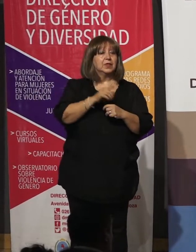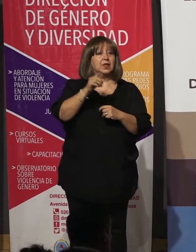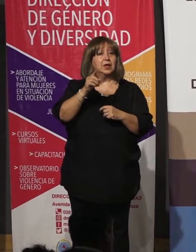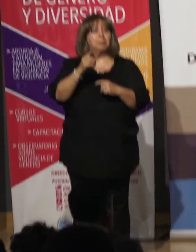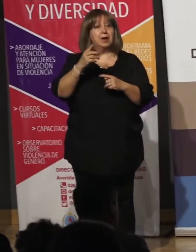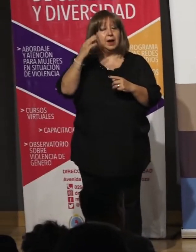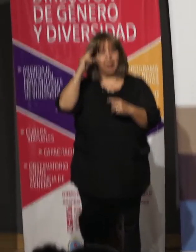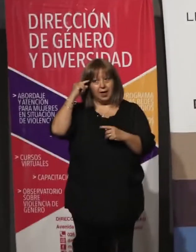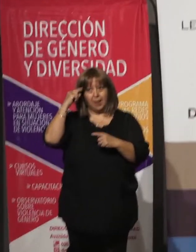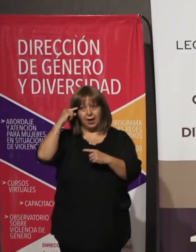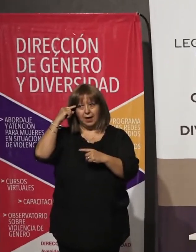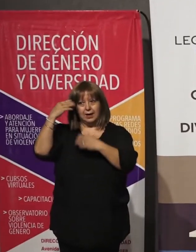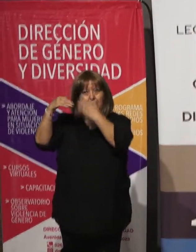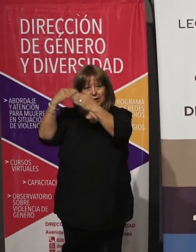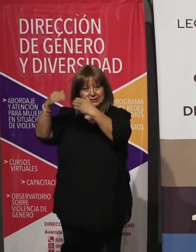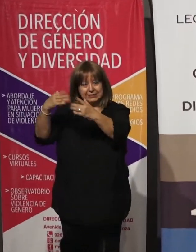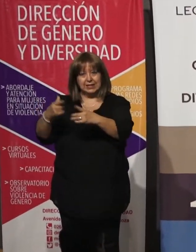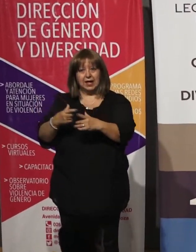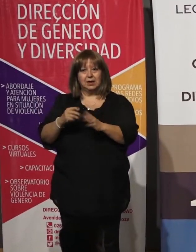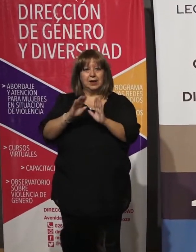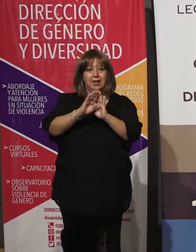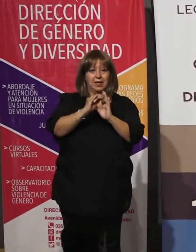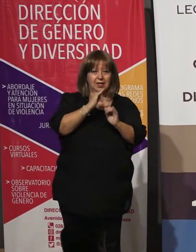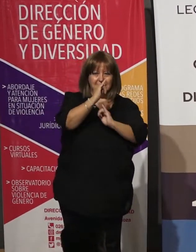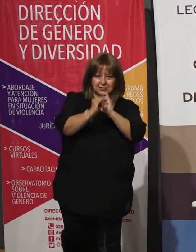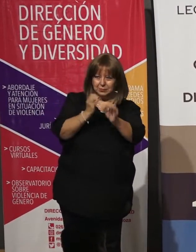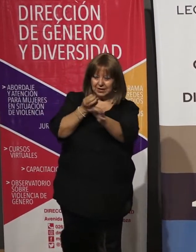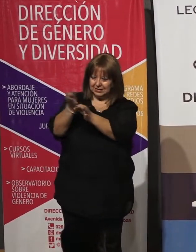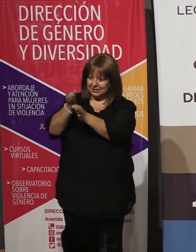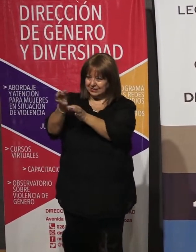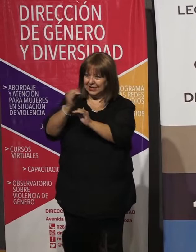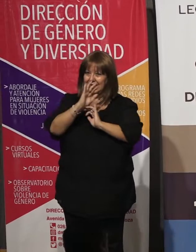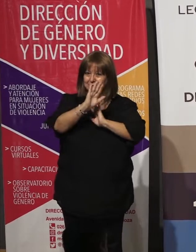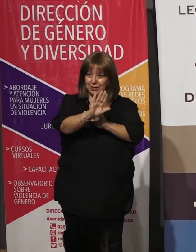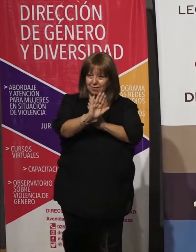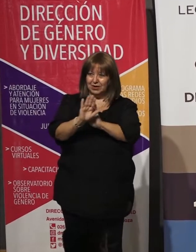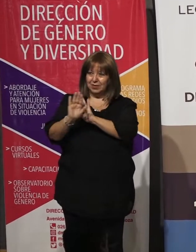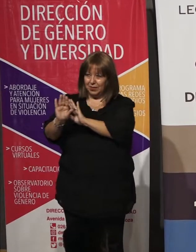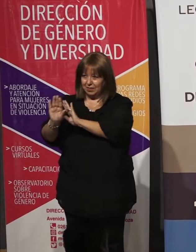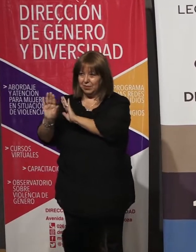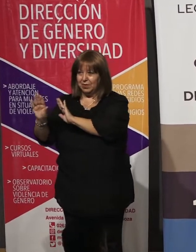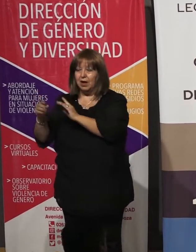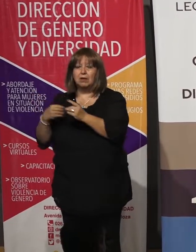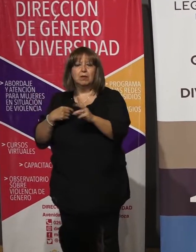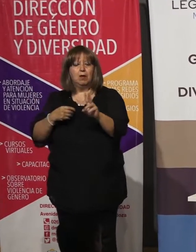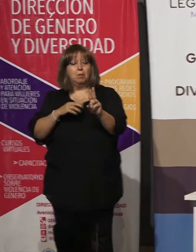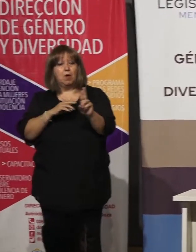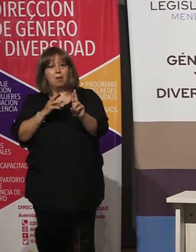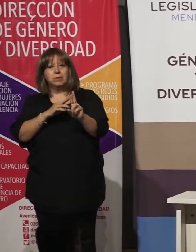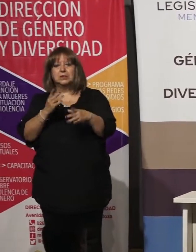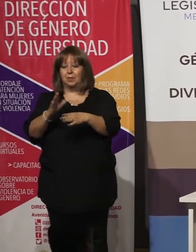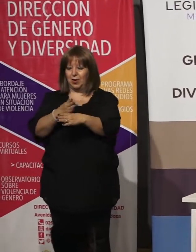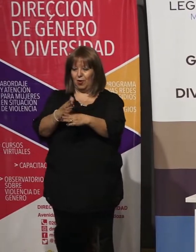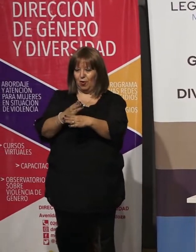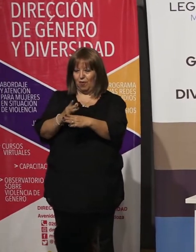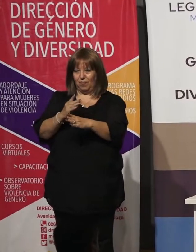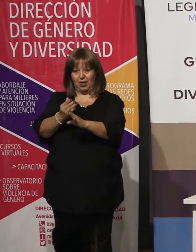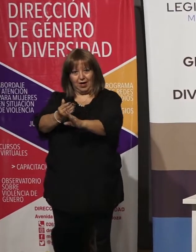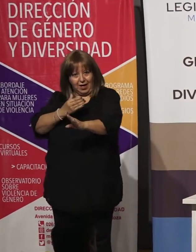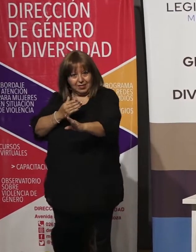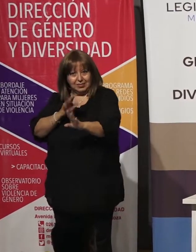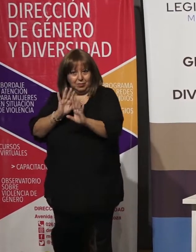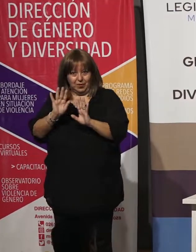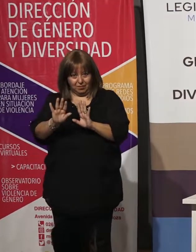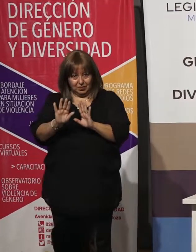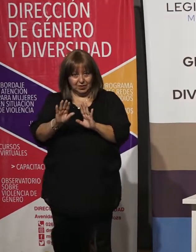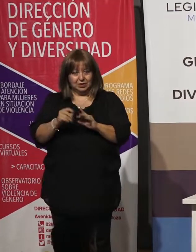a capacitar, a prevenir. Hemos dado capacitación en prevención sobre violencia en el noviazgo,